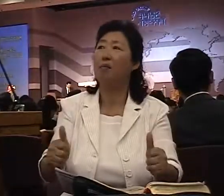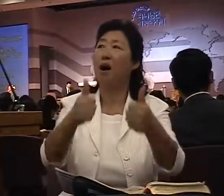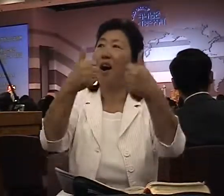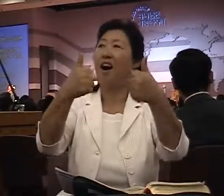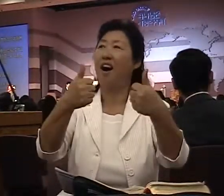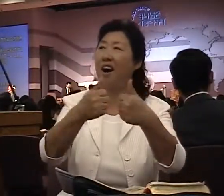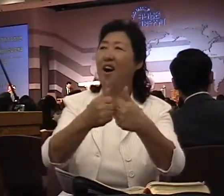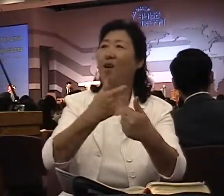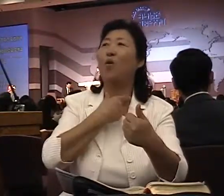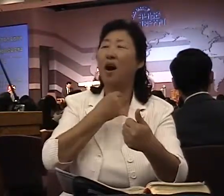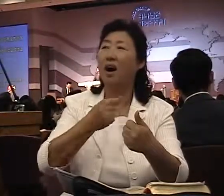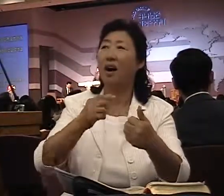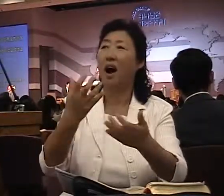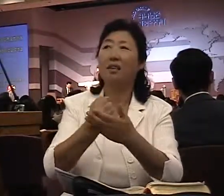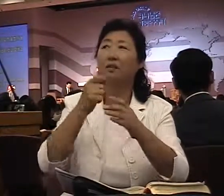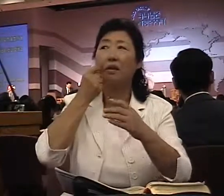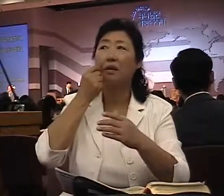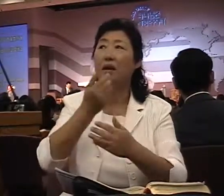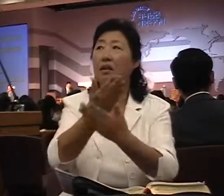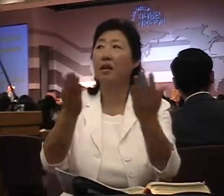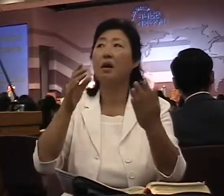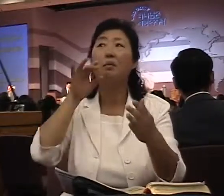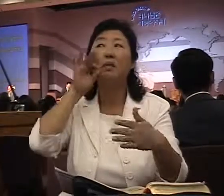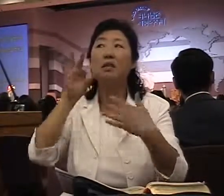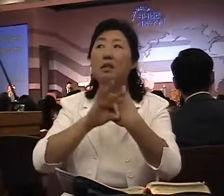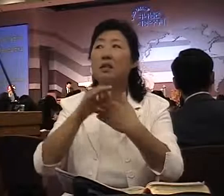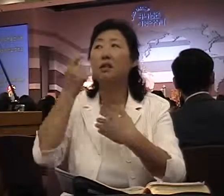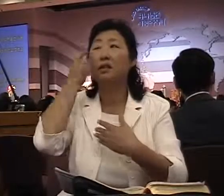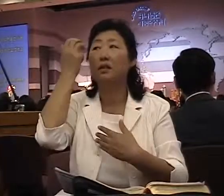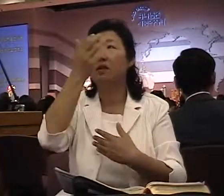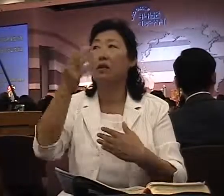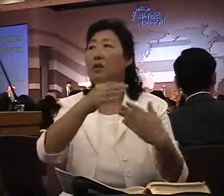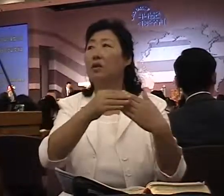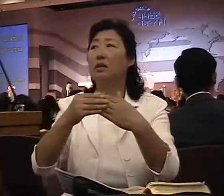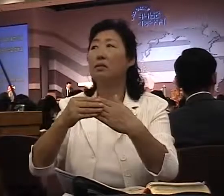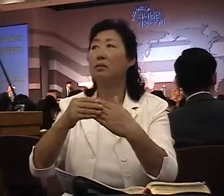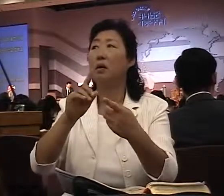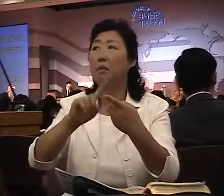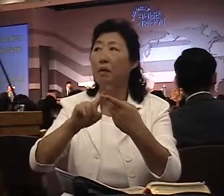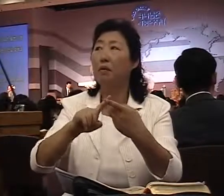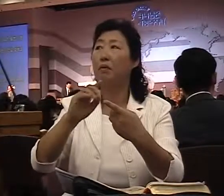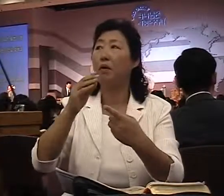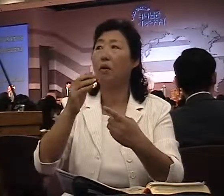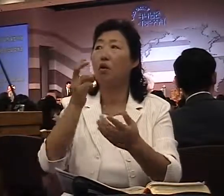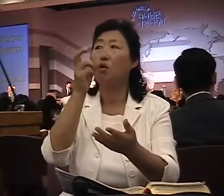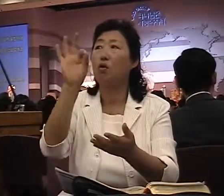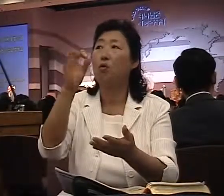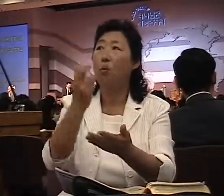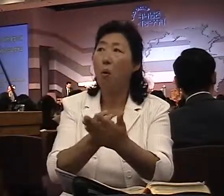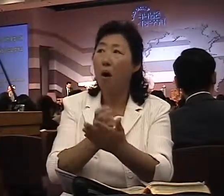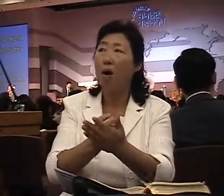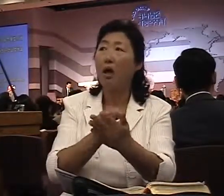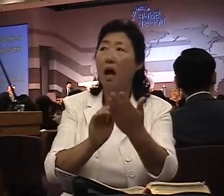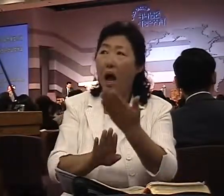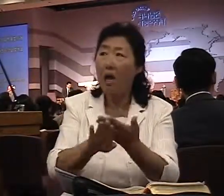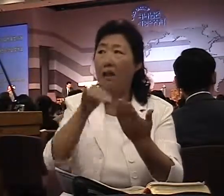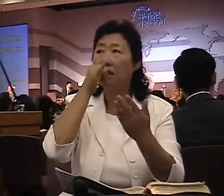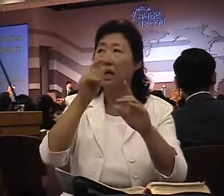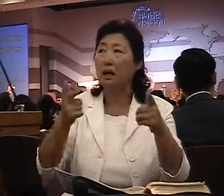못하게 하려 함이니라. 너희가 만일 성령의 인도하시는 바가 되면 율법 아래 있지 아니하리라. 육체의 일은